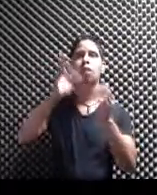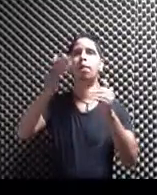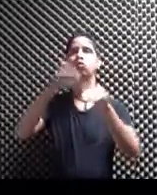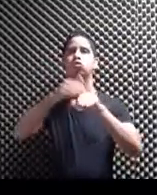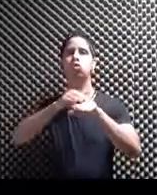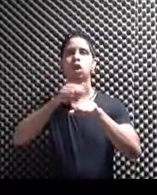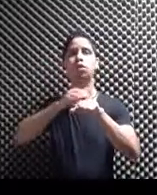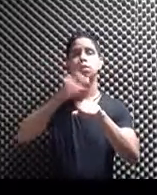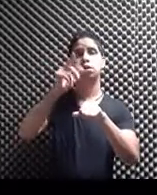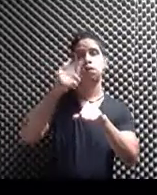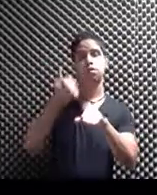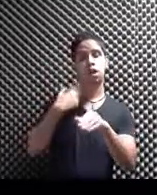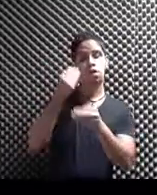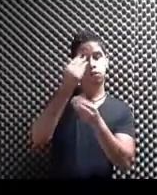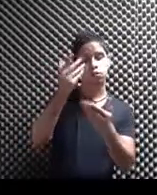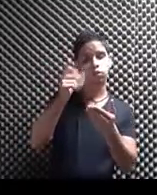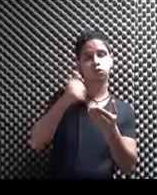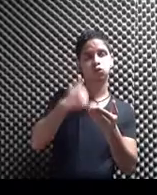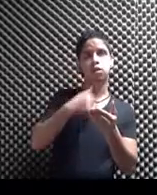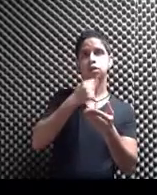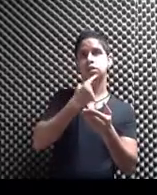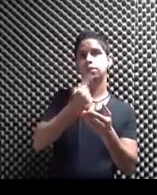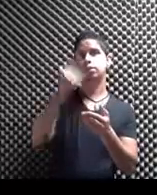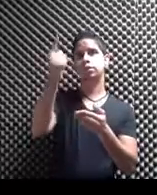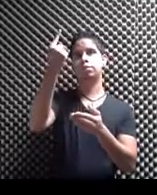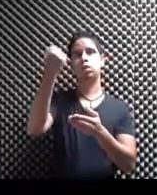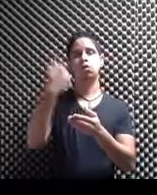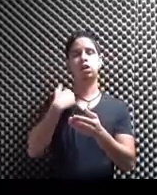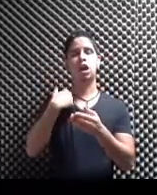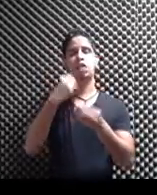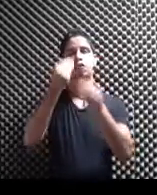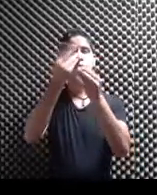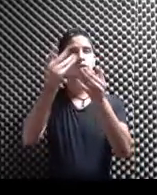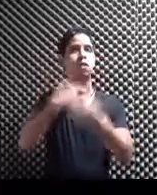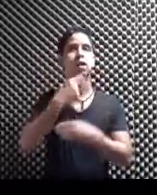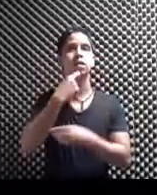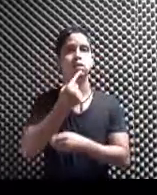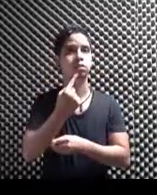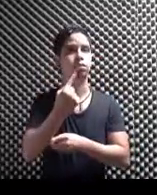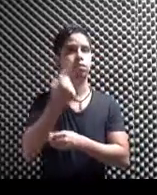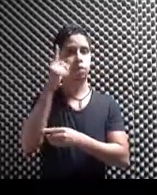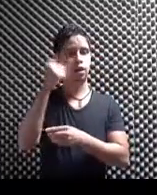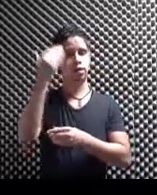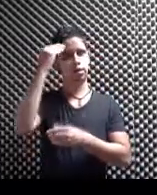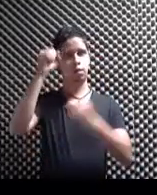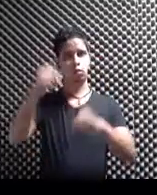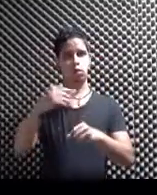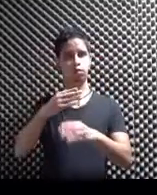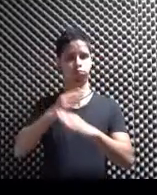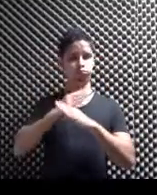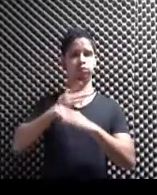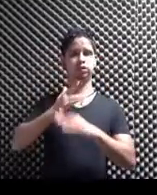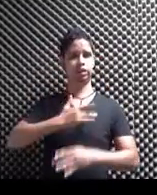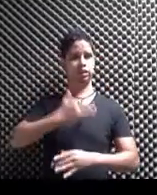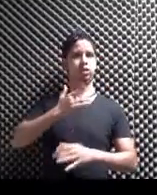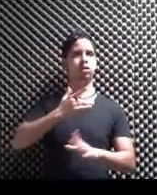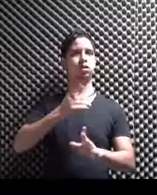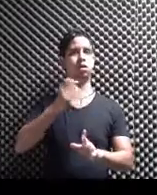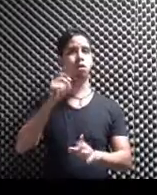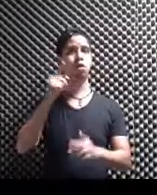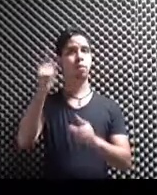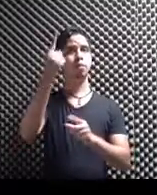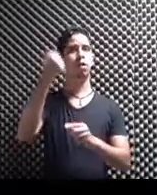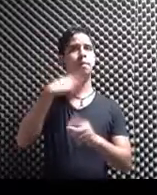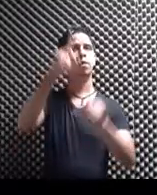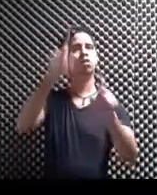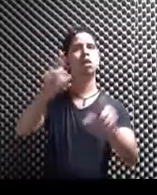fuertes ¿verdad? que no podía llevar con abierto está para escuchar qué tipo de información con correctamente para resistirla qué sé yo sí entonces son los primeros